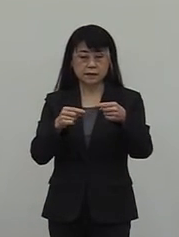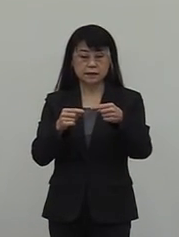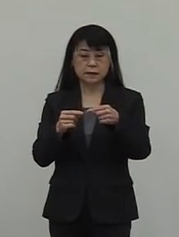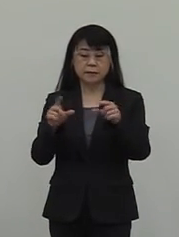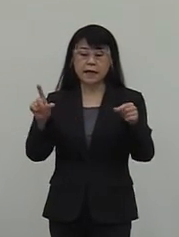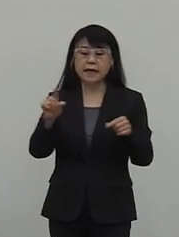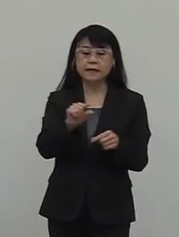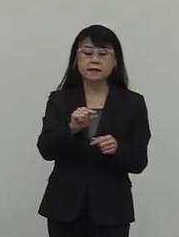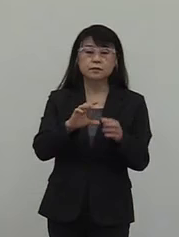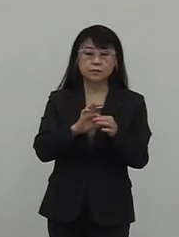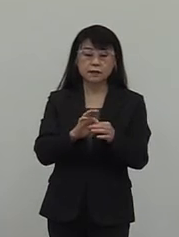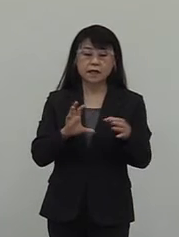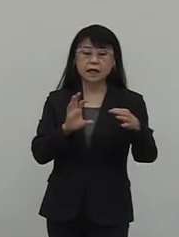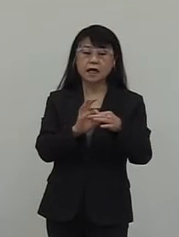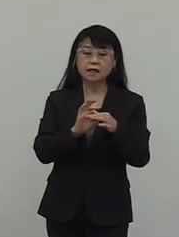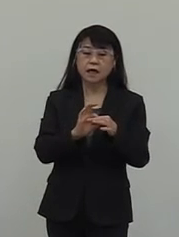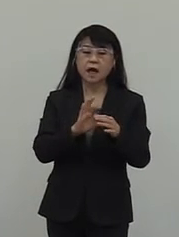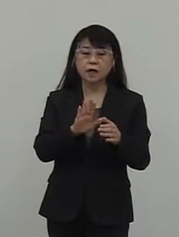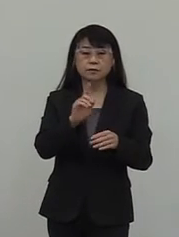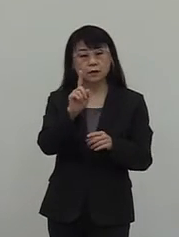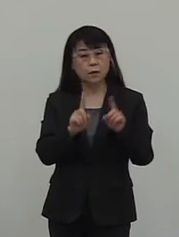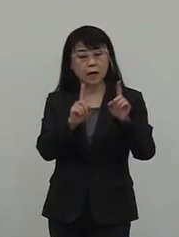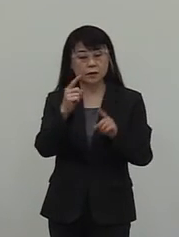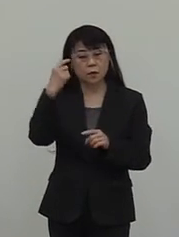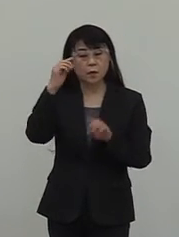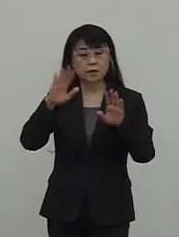ません。 ということですね。はい、ました。